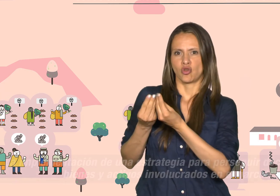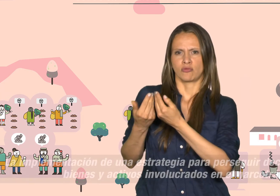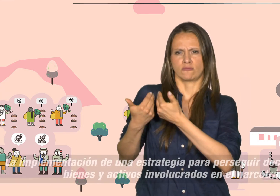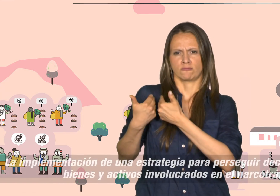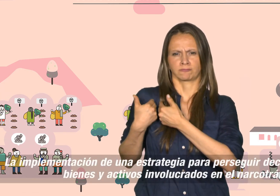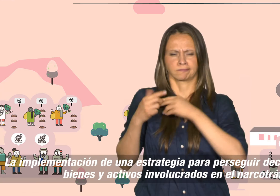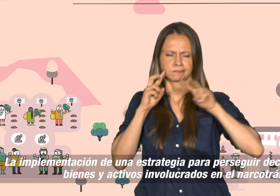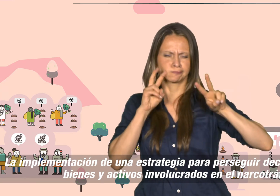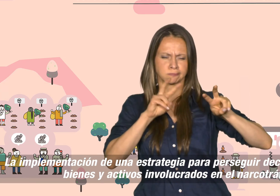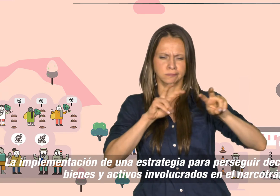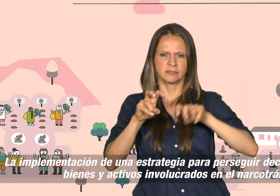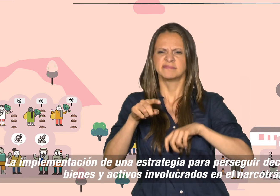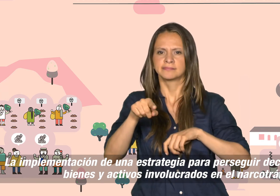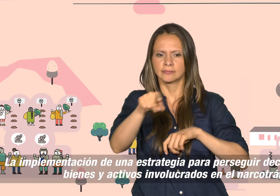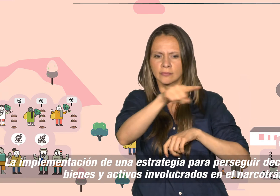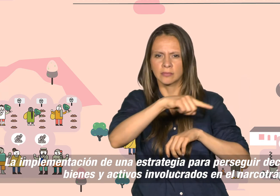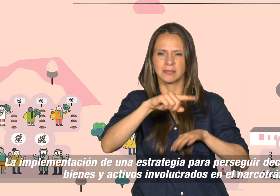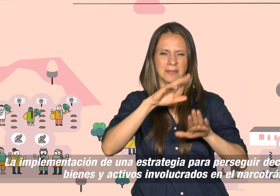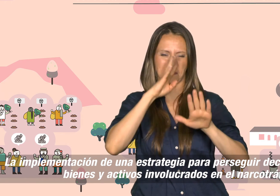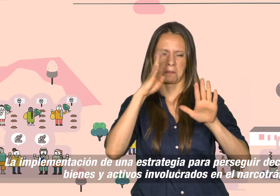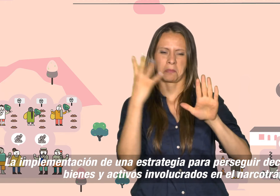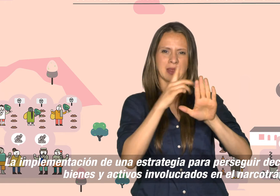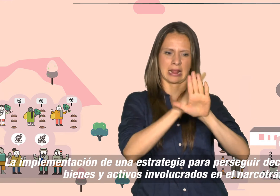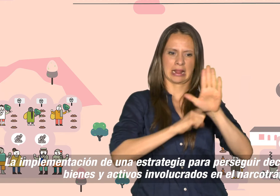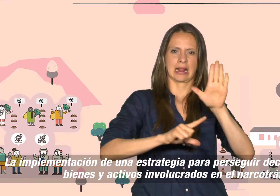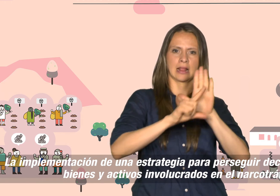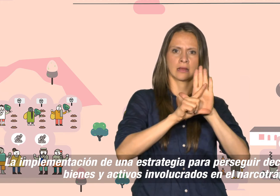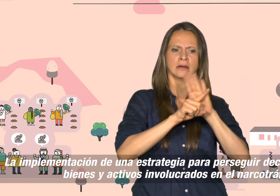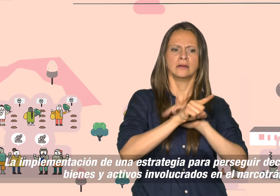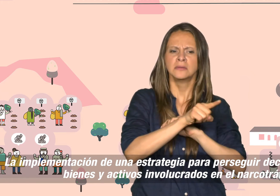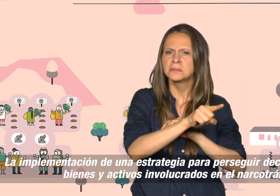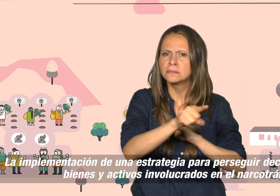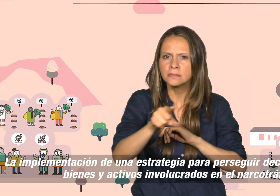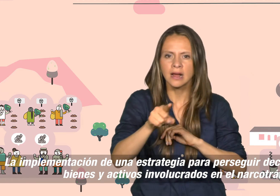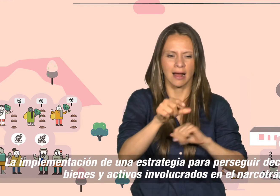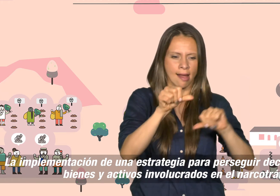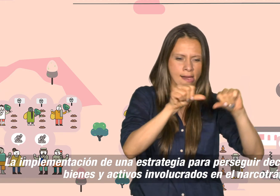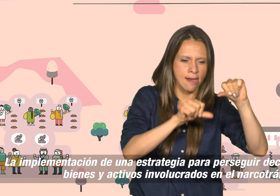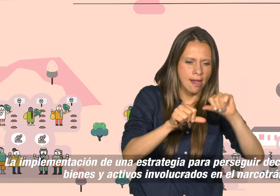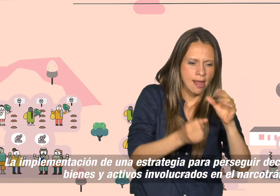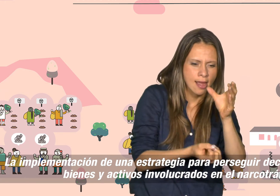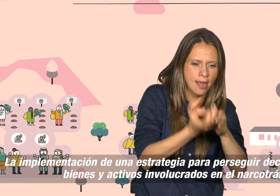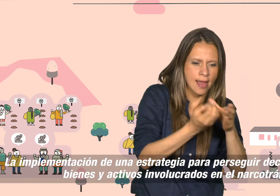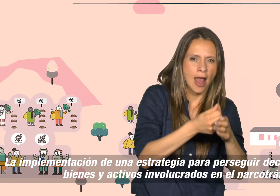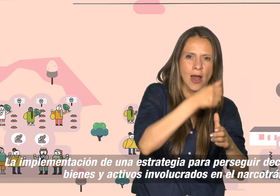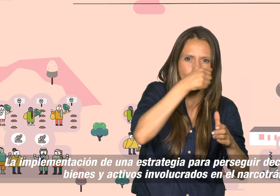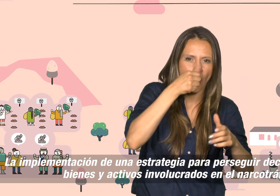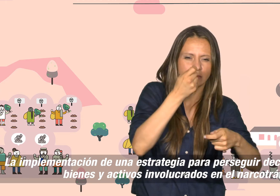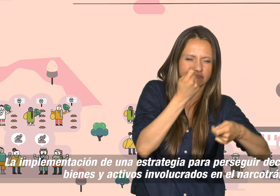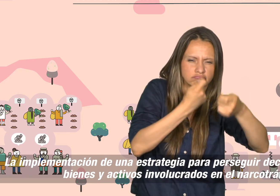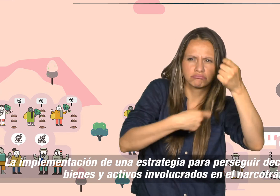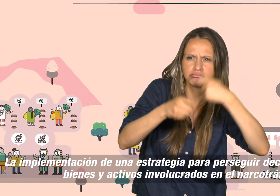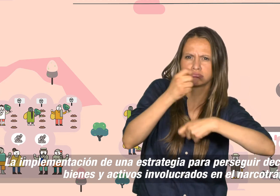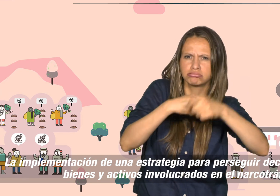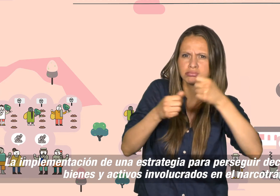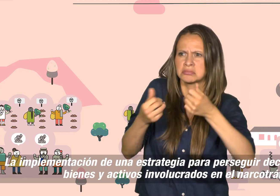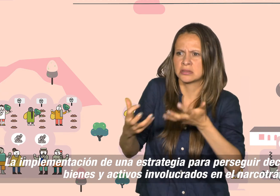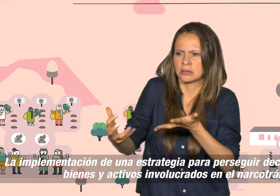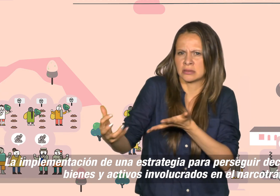La implementación de una estrategia para perseguir decididamente los bienes y activos involucrados en el